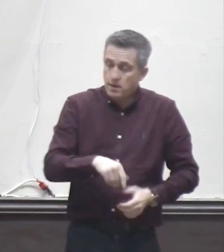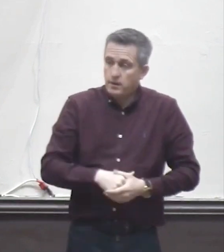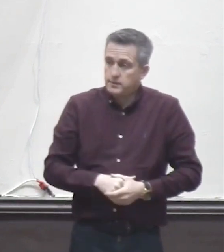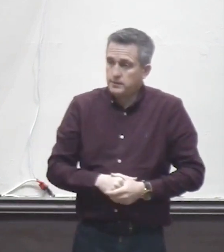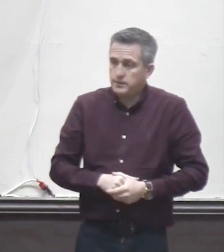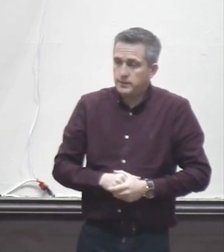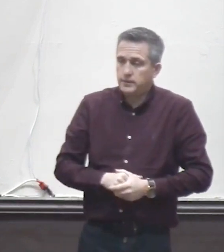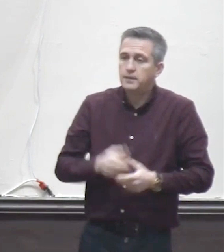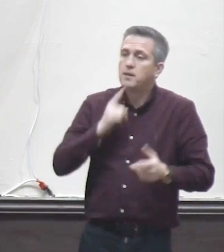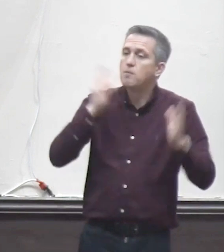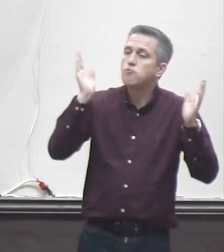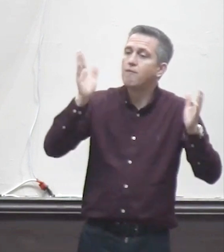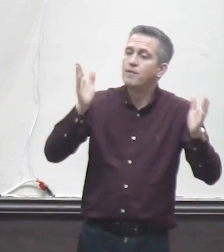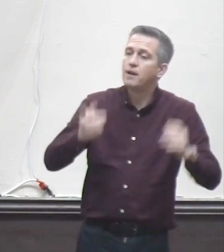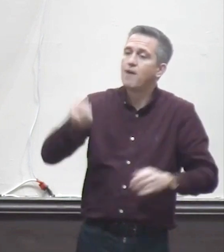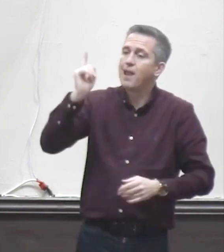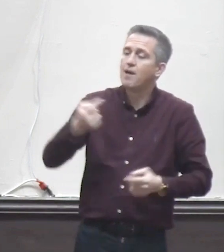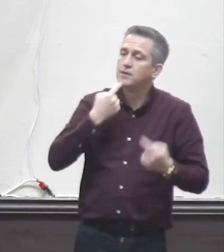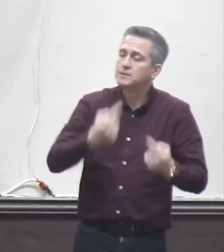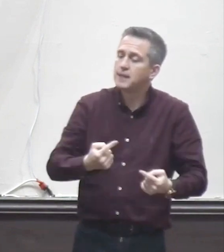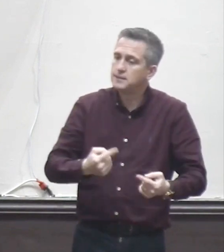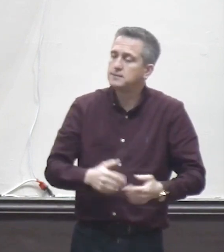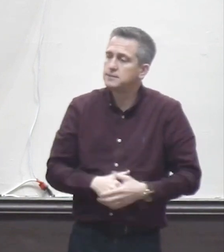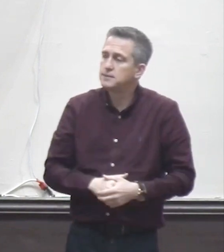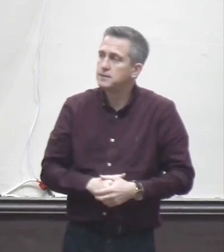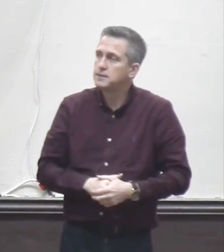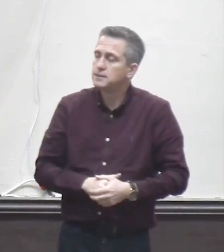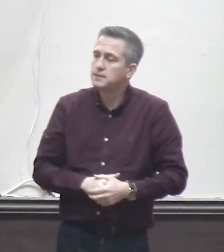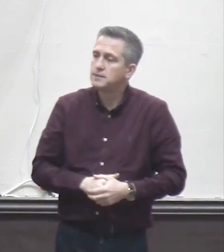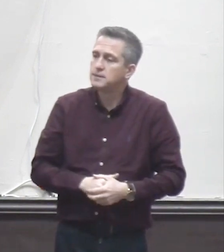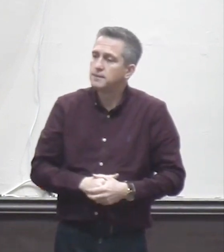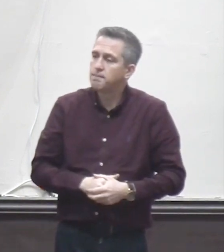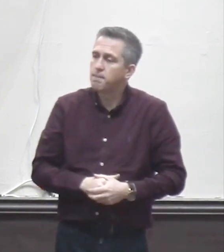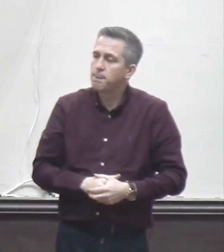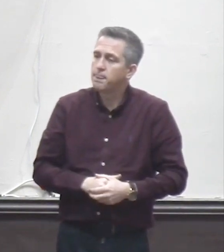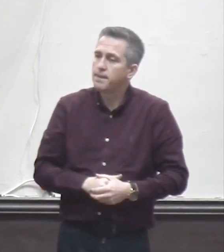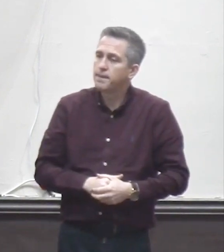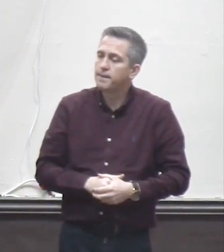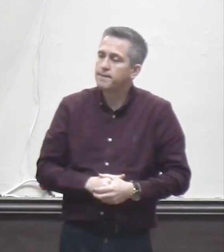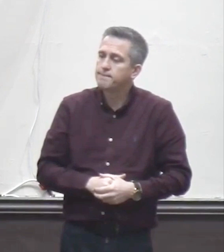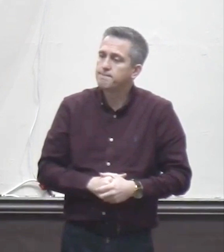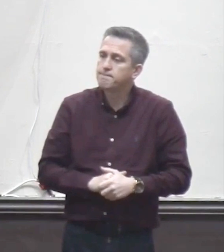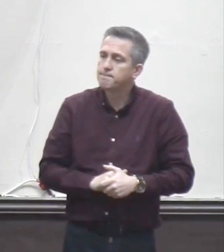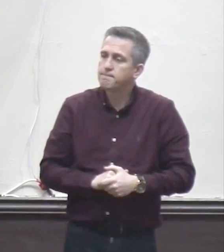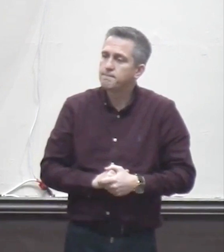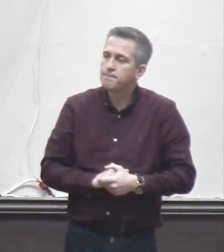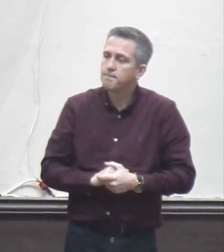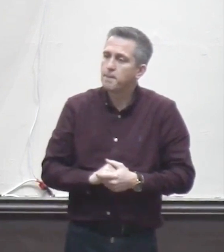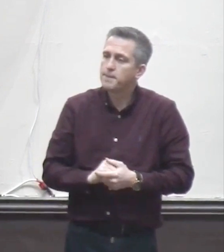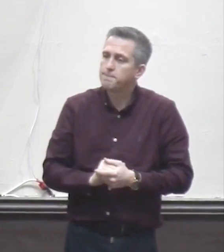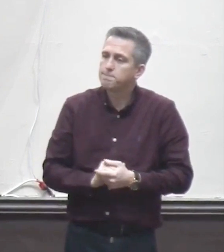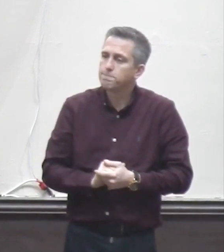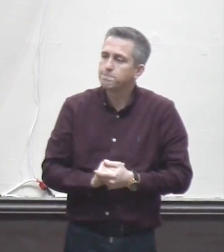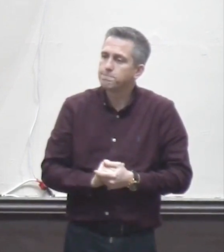The Prophet of Allah sallallahu alayhi wa sallam, he said, مَنْ حَلَفَ بِغَيْرِ اللَّهِ